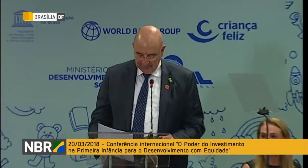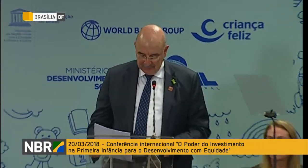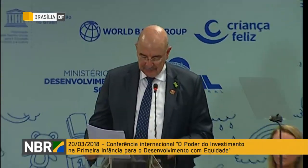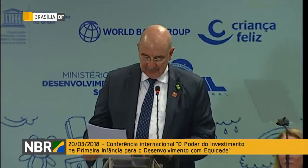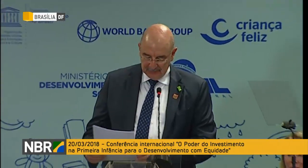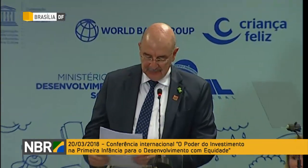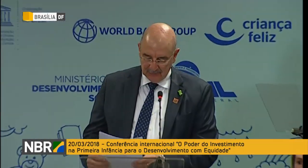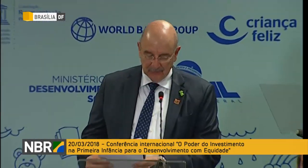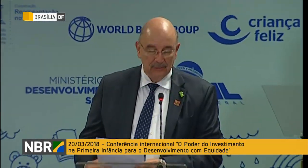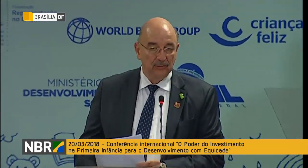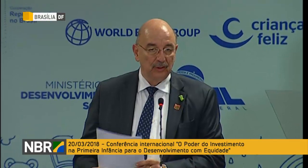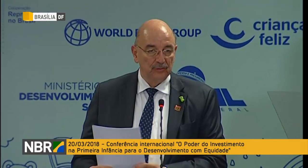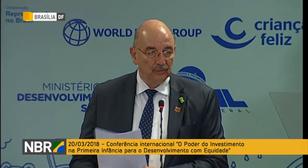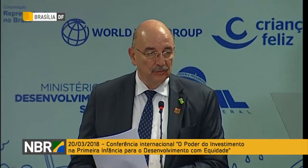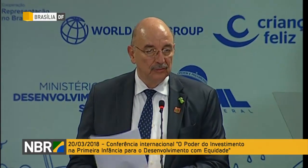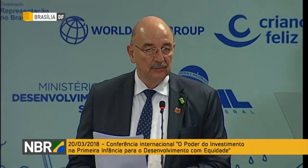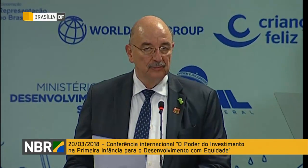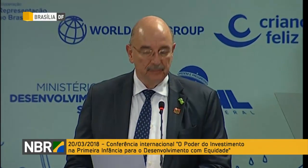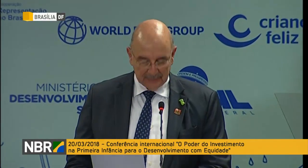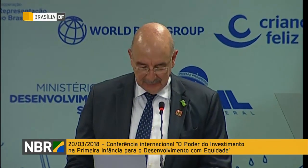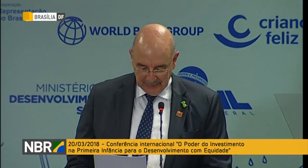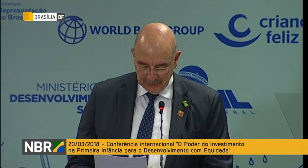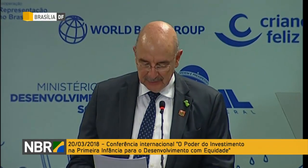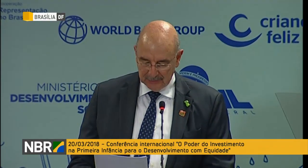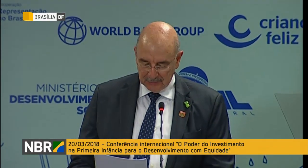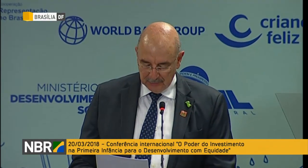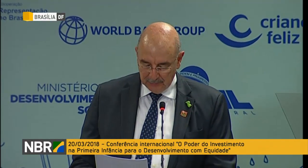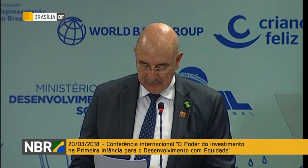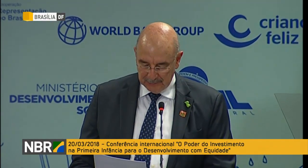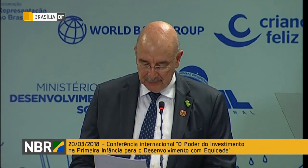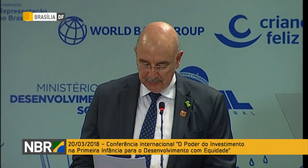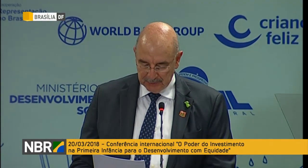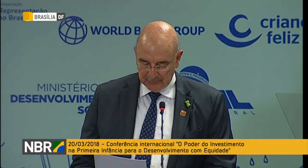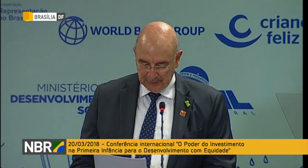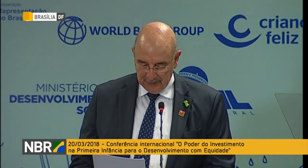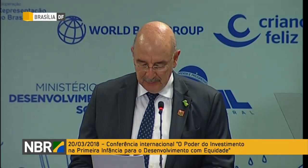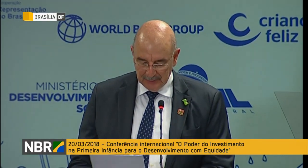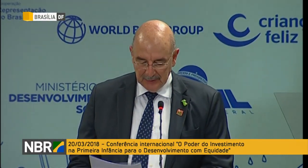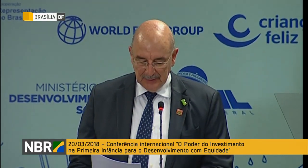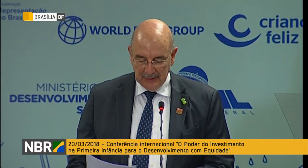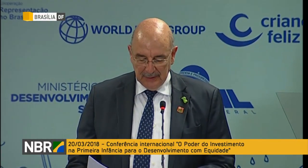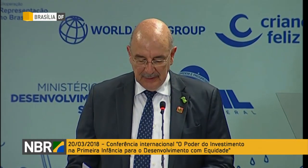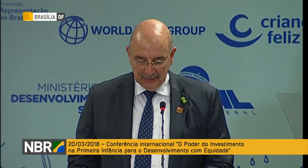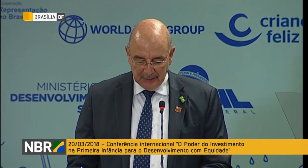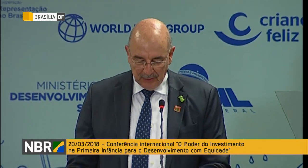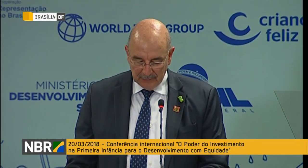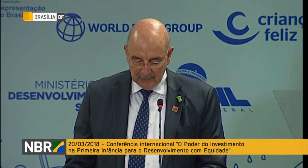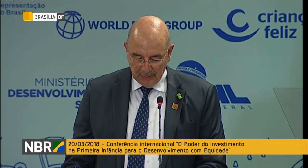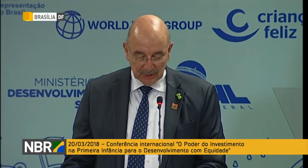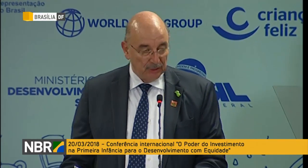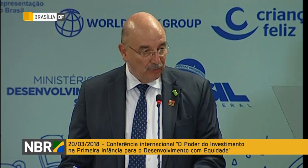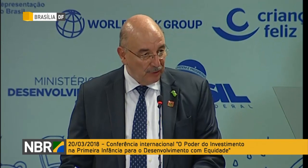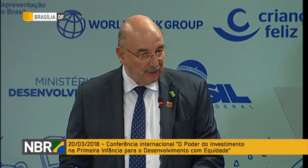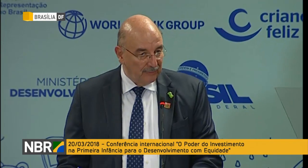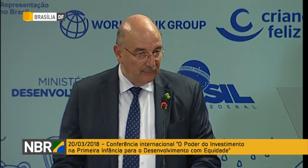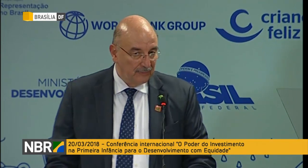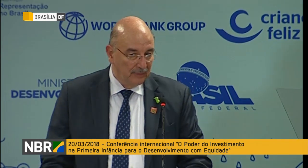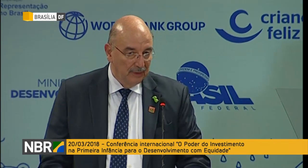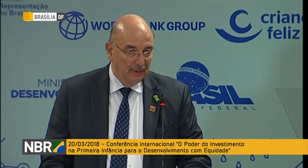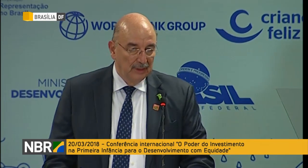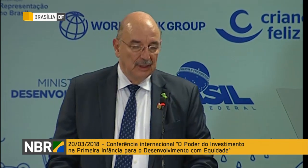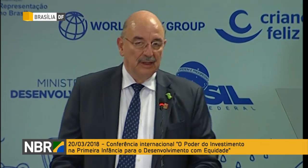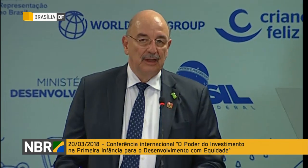agradecer a presença do nosso presidente, nosso querido presidente Michel Temer, e da nossa embaixadora,